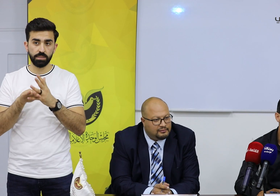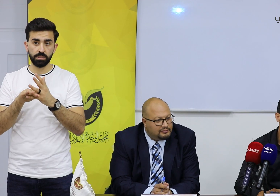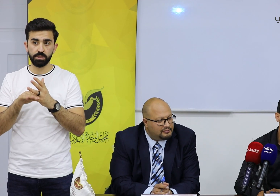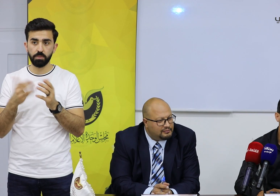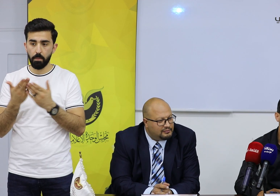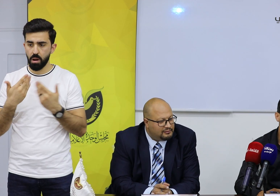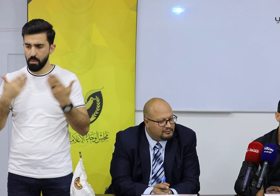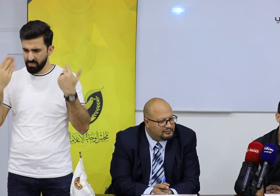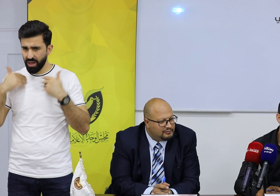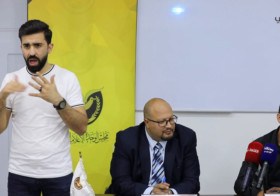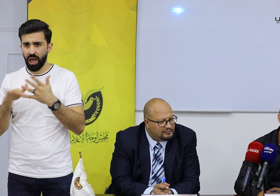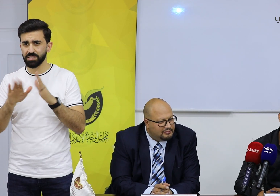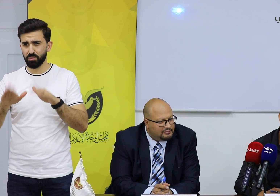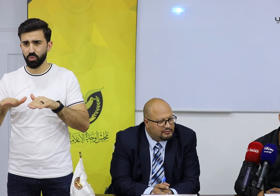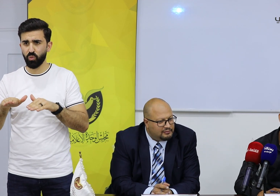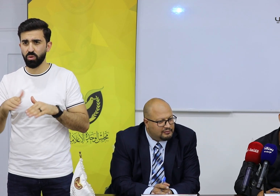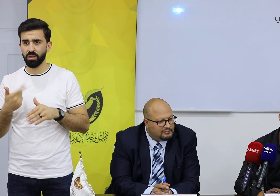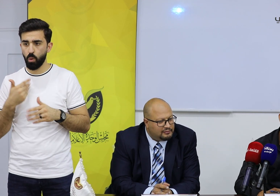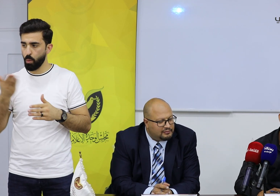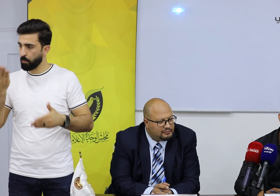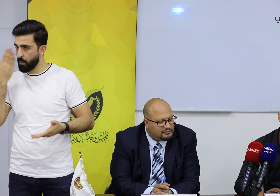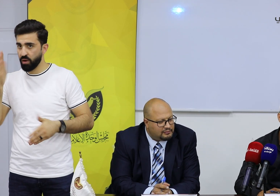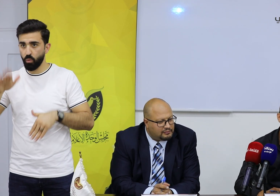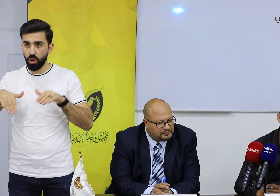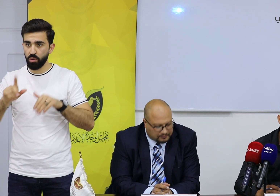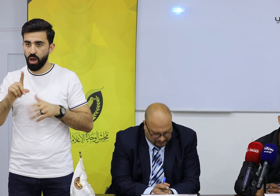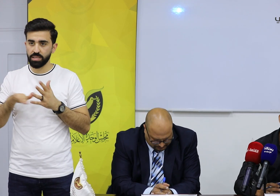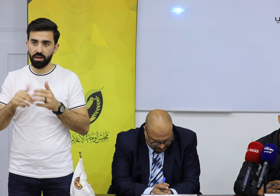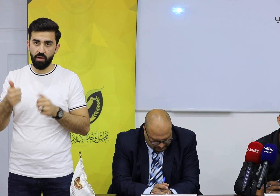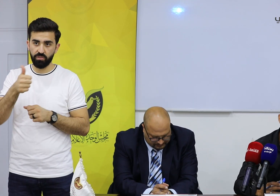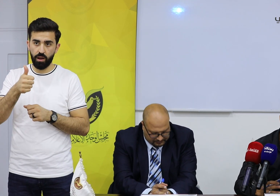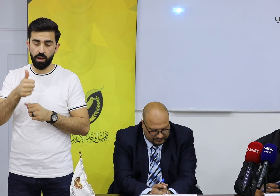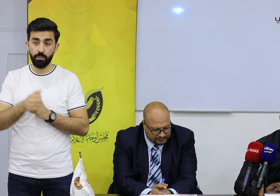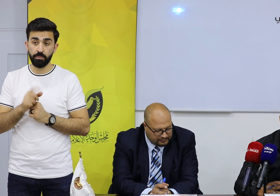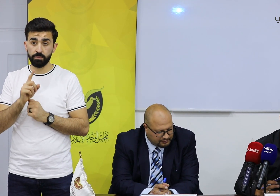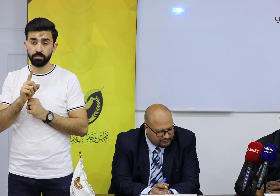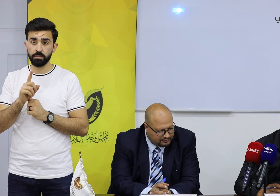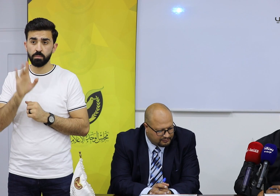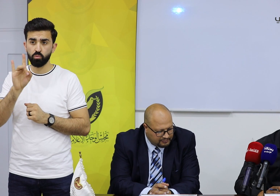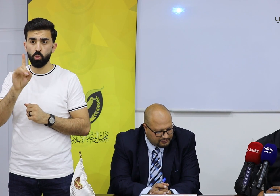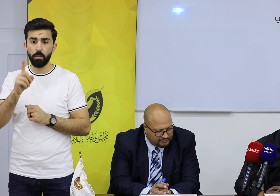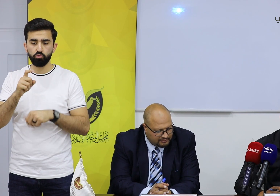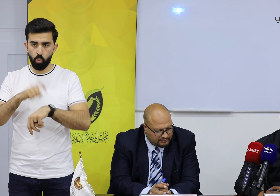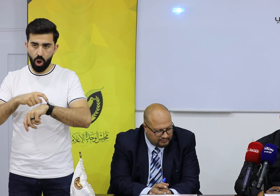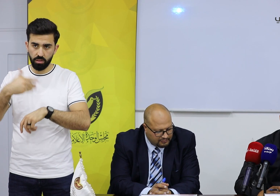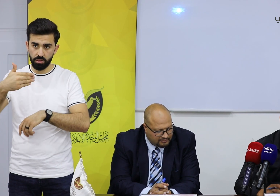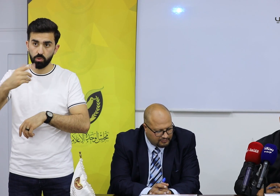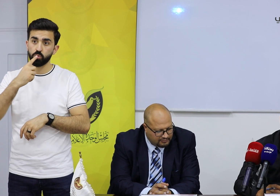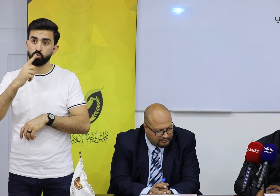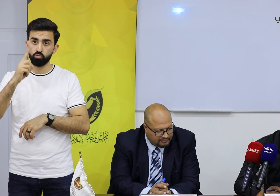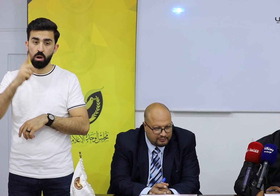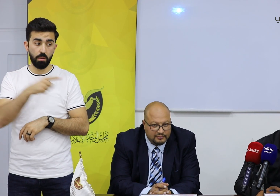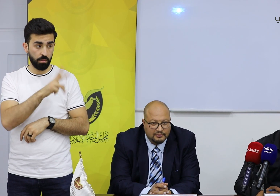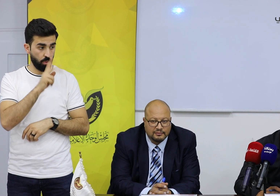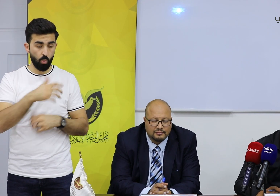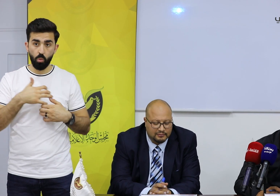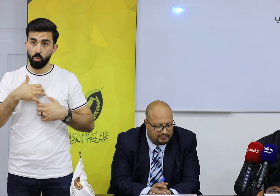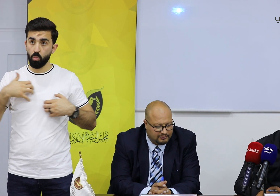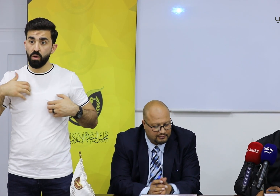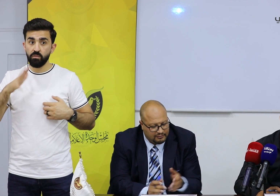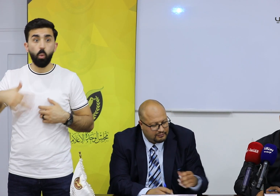على هاي اللغة، فهي قريبا جدا راح تكون موجودة يعني، بس هي الموضوع مسألة وقت ان شاء الله.